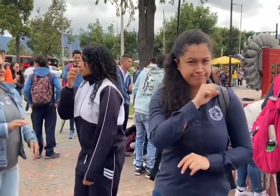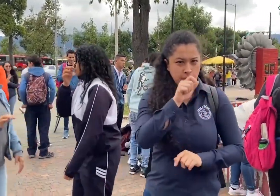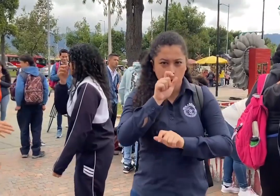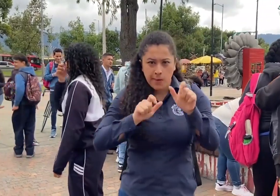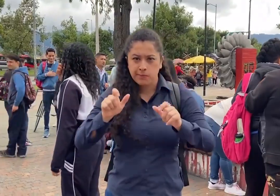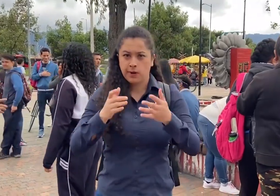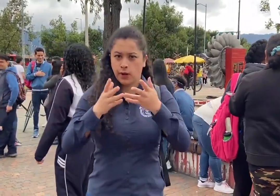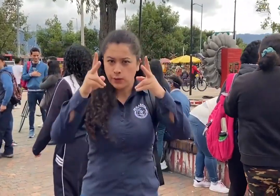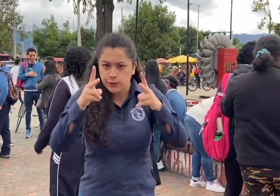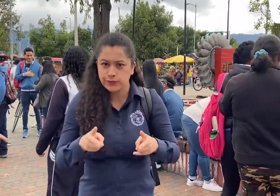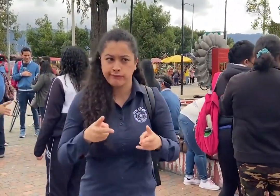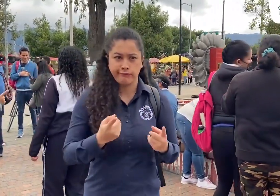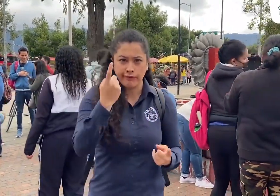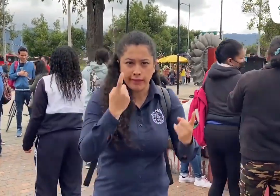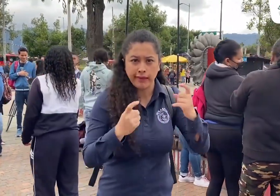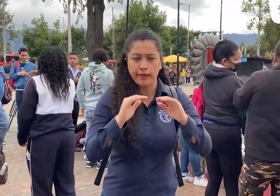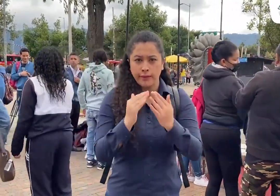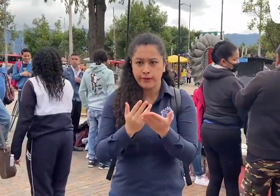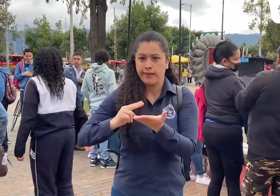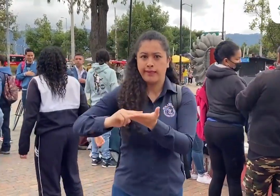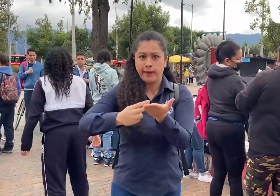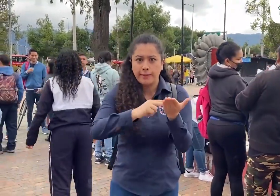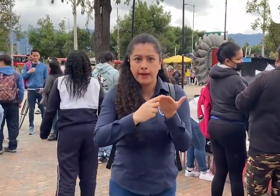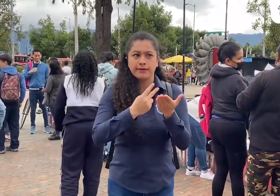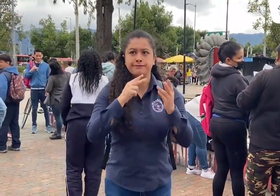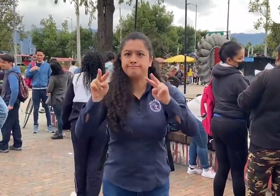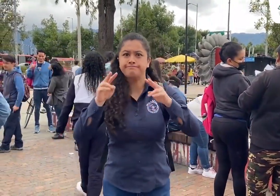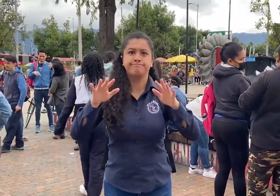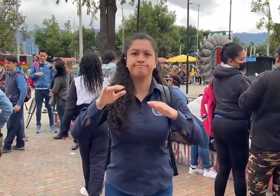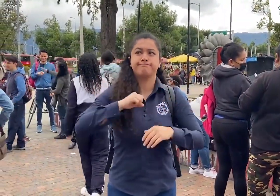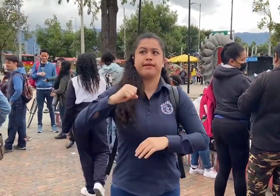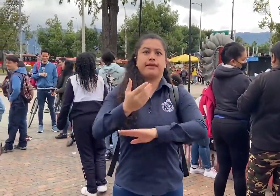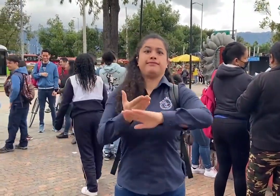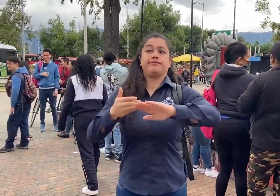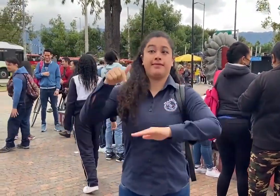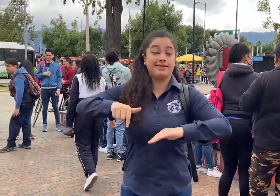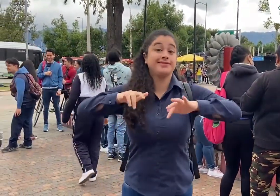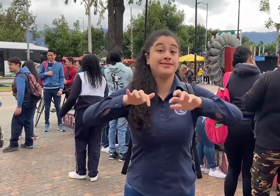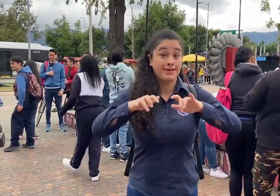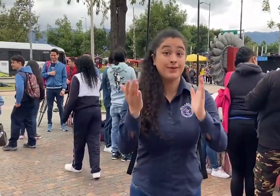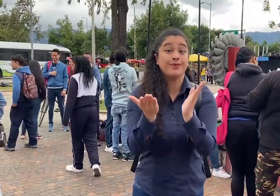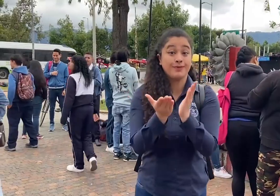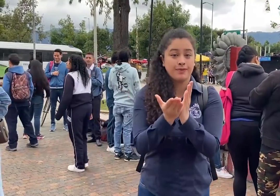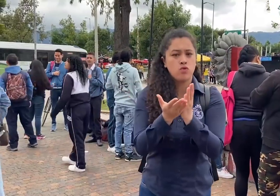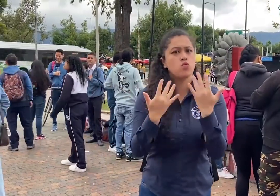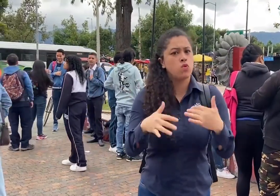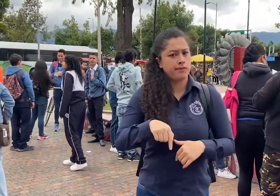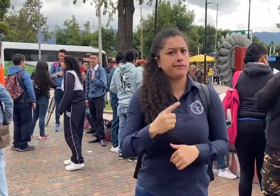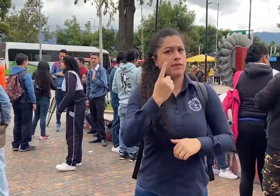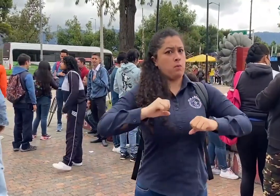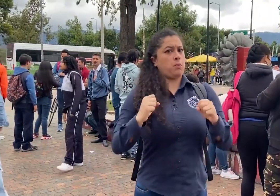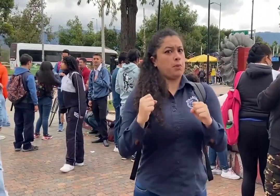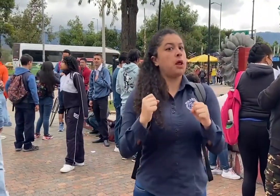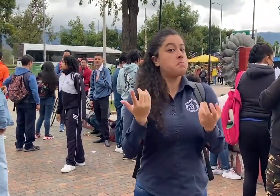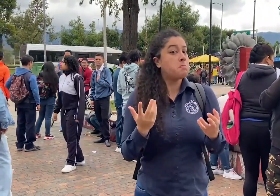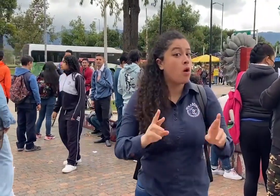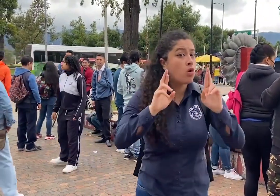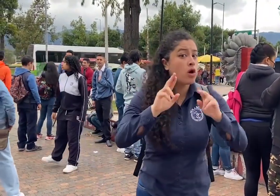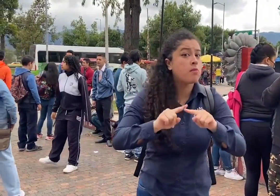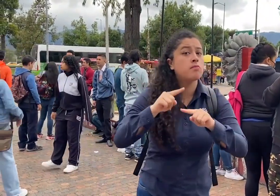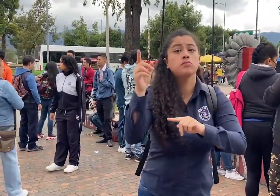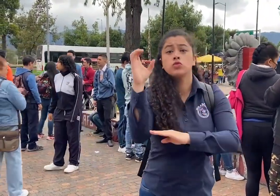viendo esta situación de los estudiantes, la falta del servicio de interpretación en las instituciones educativas,